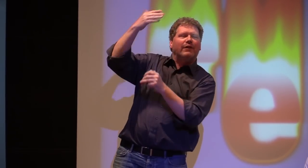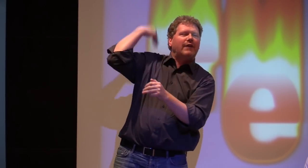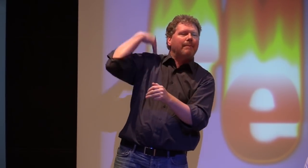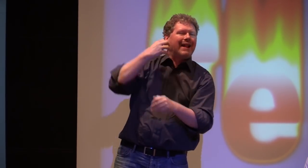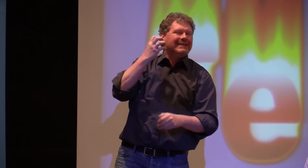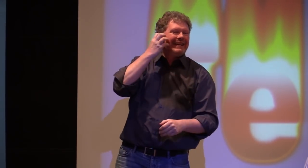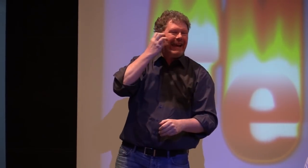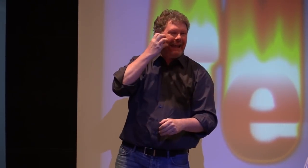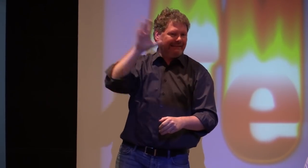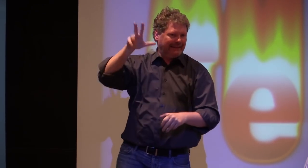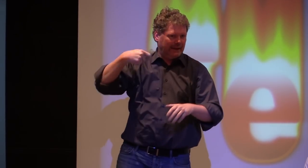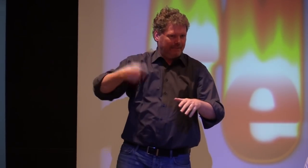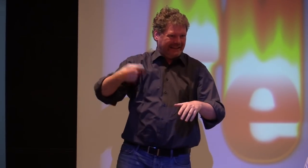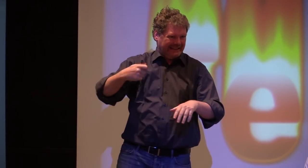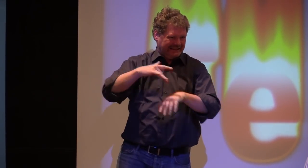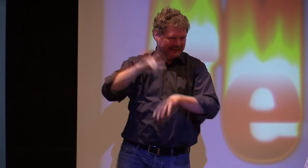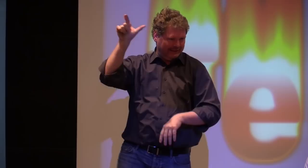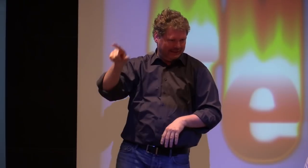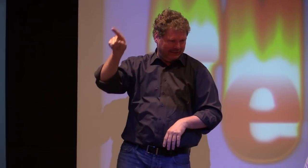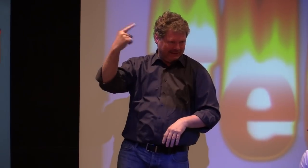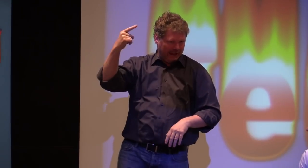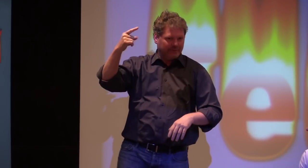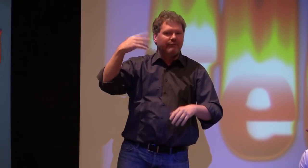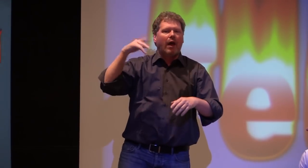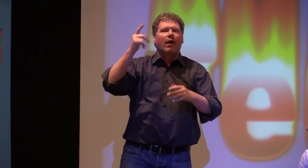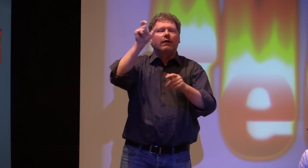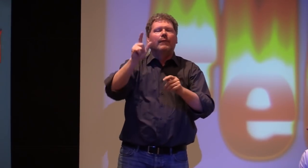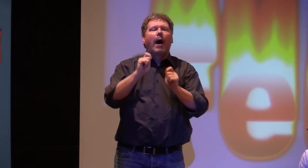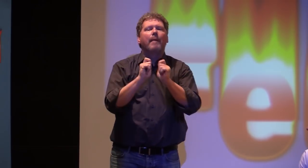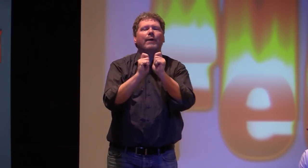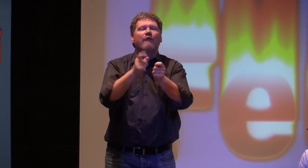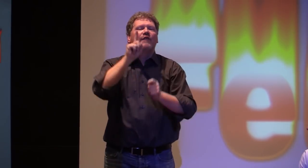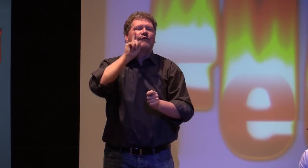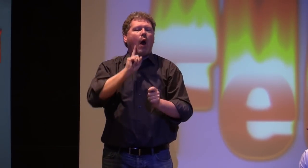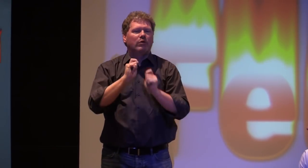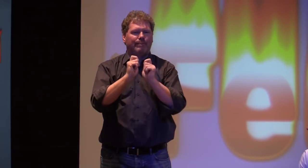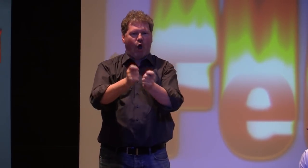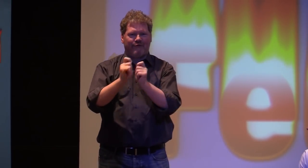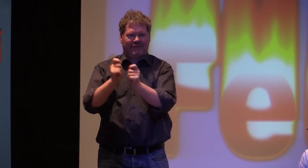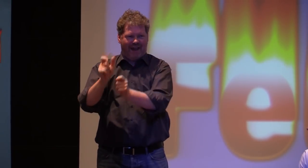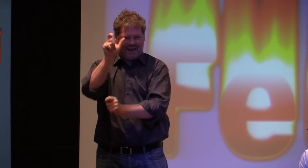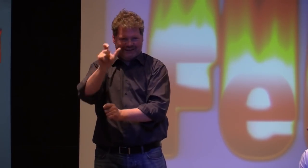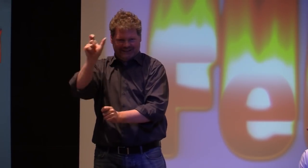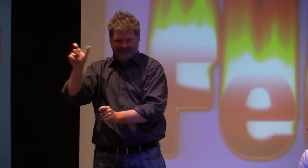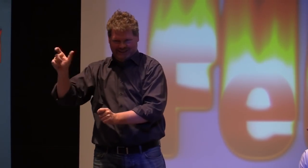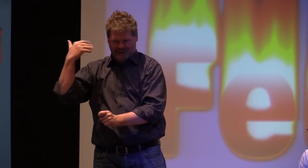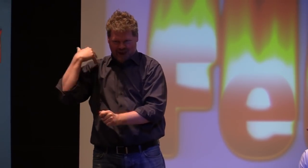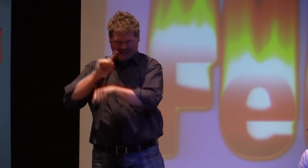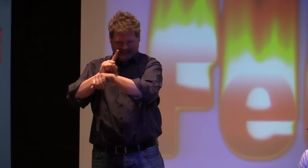mit dafür gesorgt, dass es diese Vertretung gibt. Damals war noch Gerlinde Gerkens die Vorsitzende des Deutschen Gehörlosenbundes